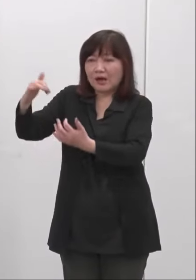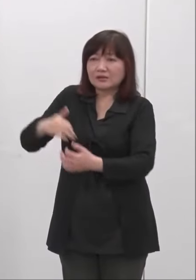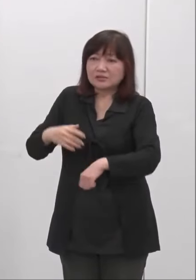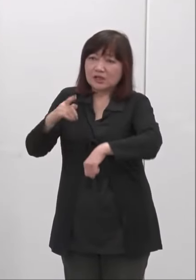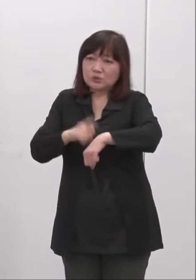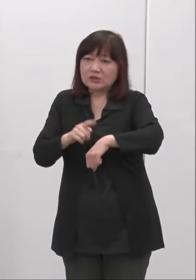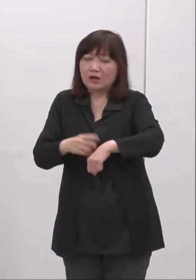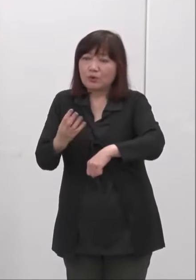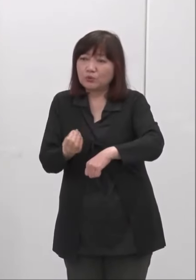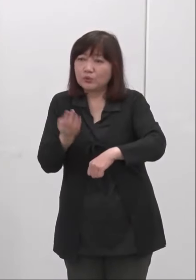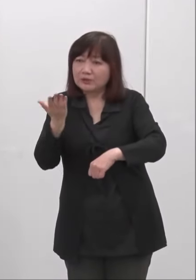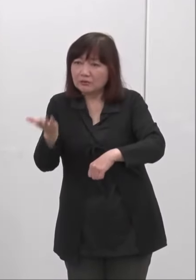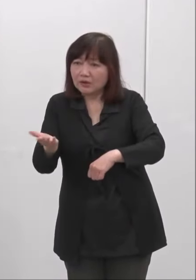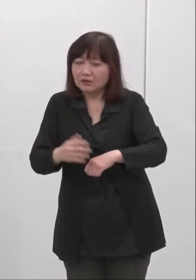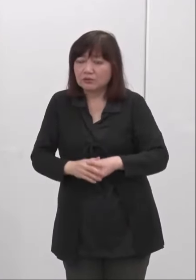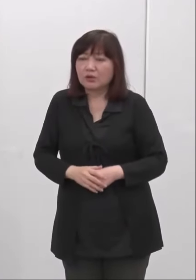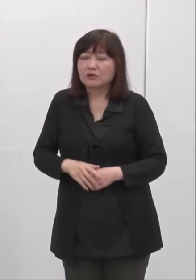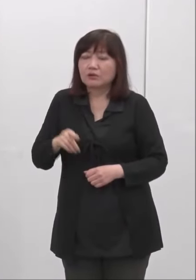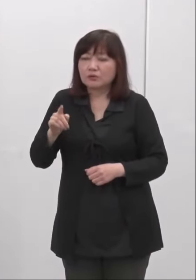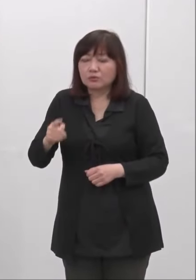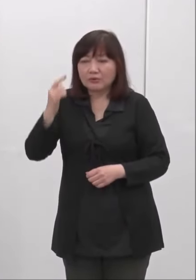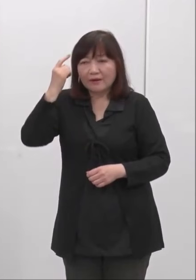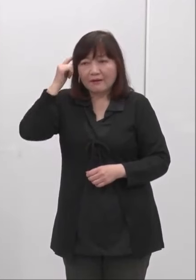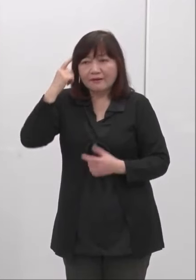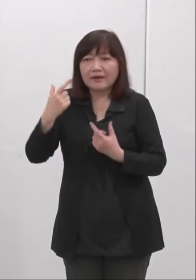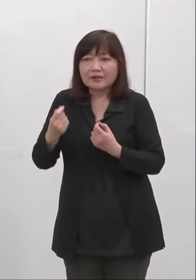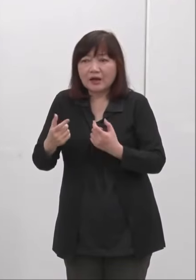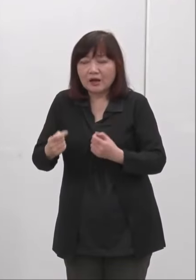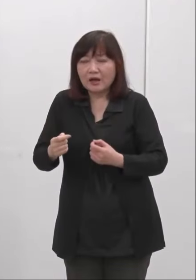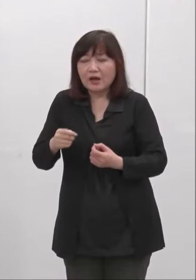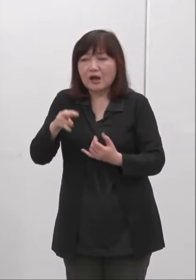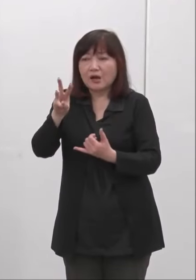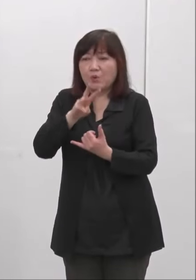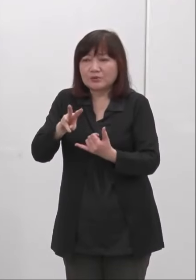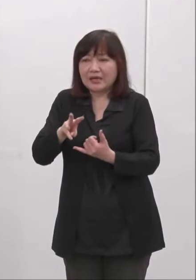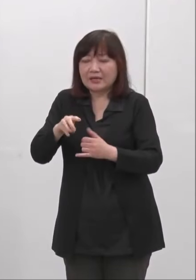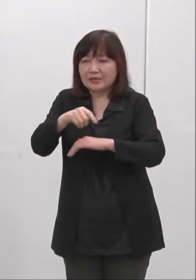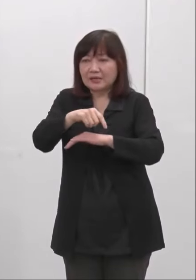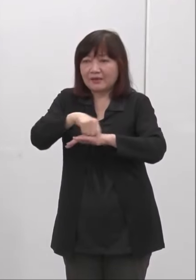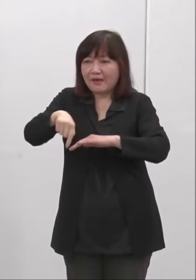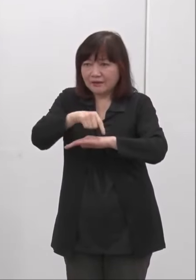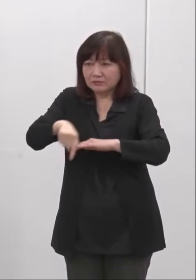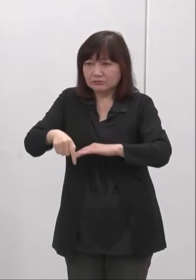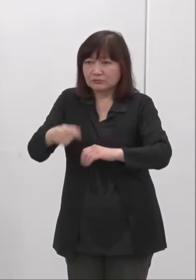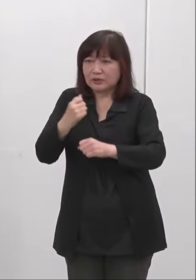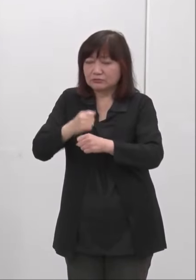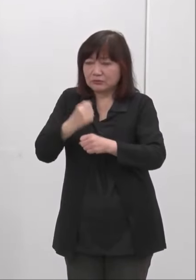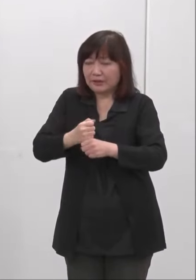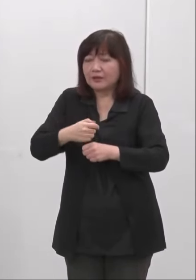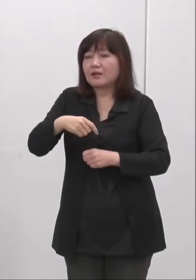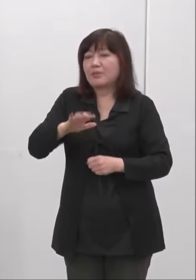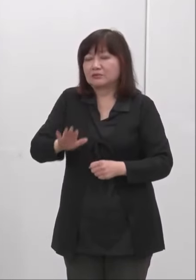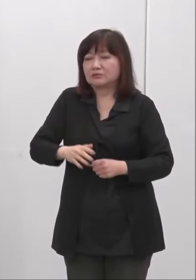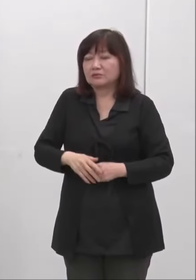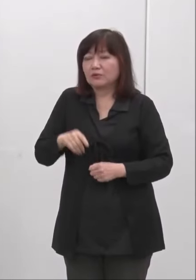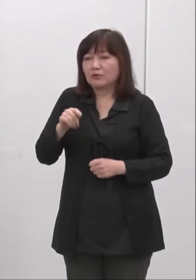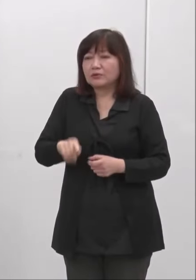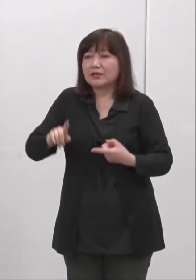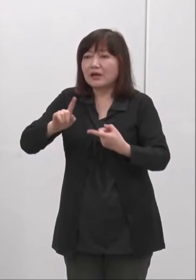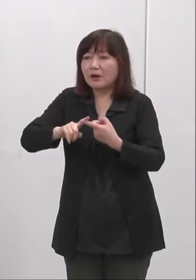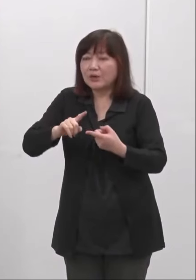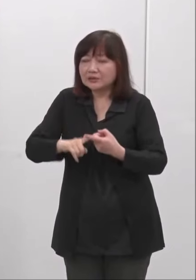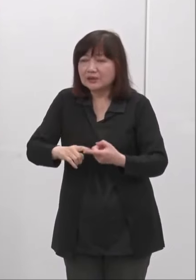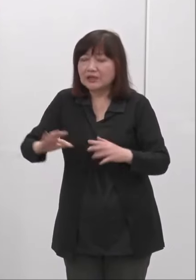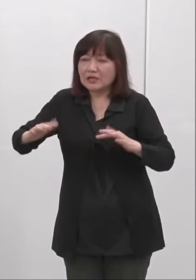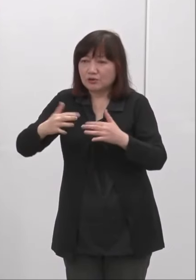議論した上で今防災計画というのが作られておりますので、それに準じた議論が進んでいると認識